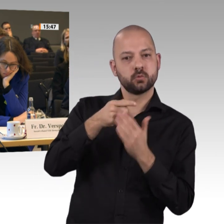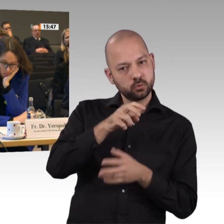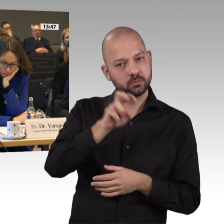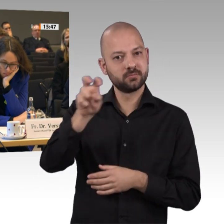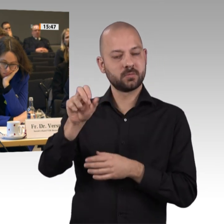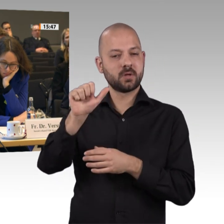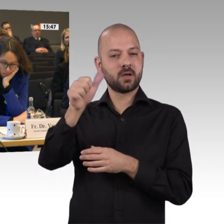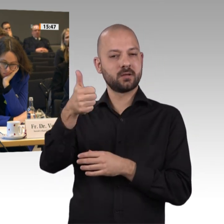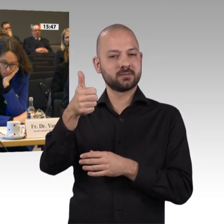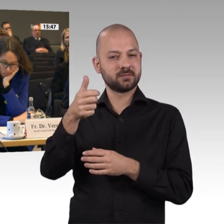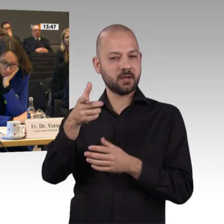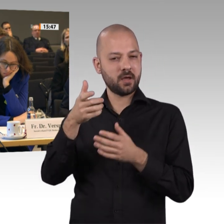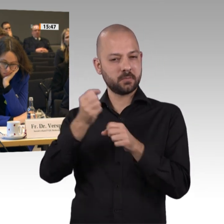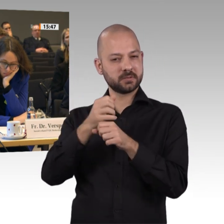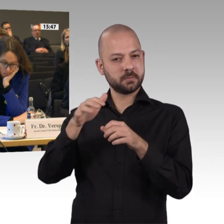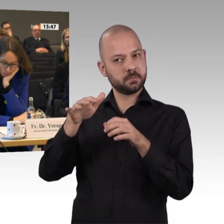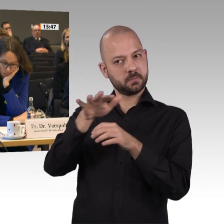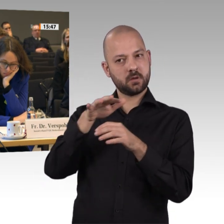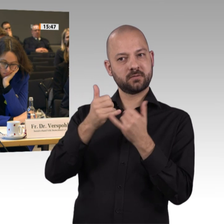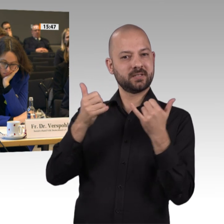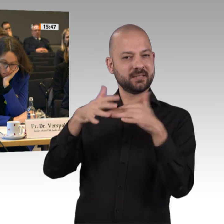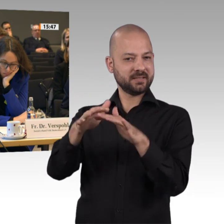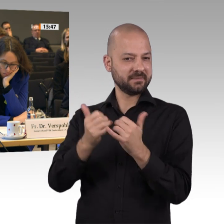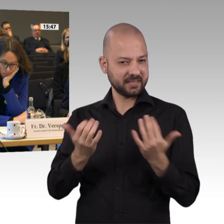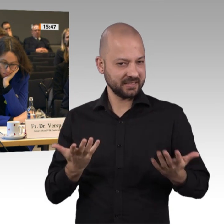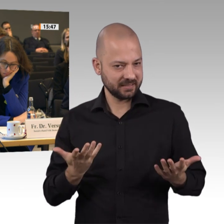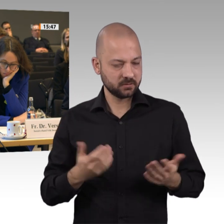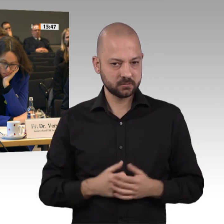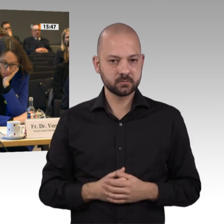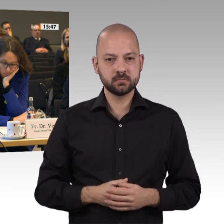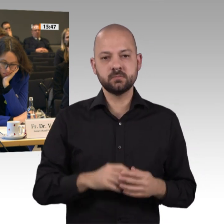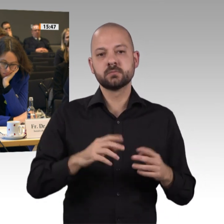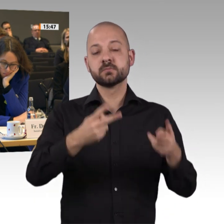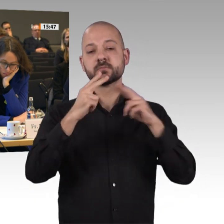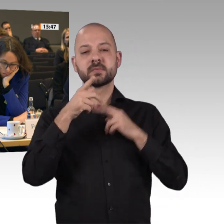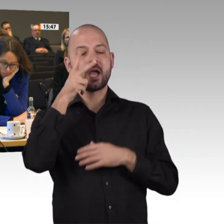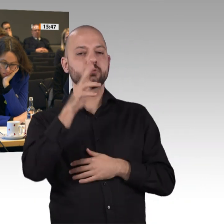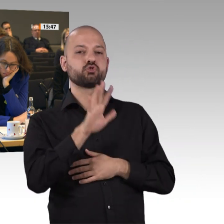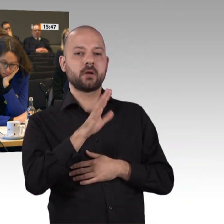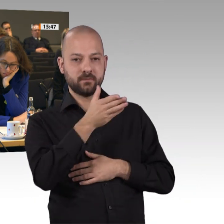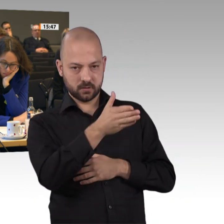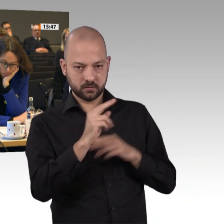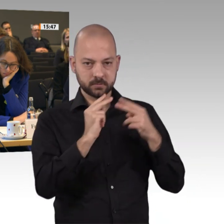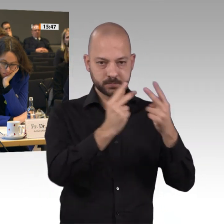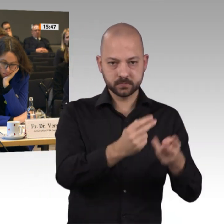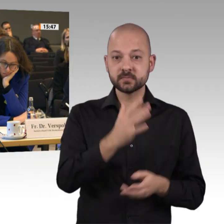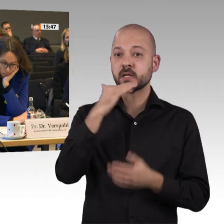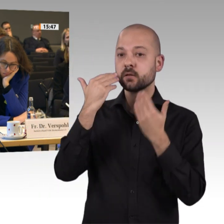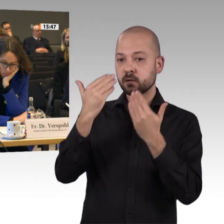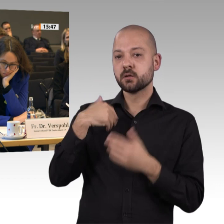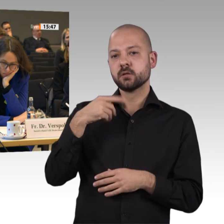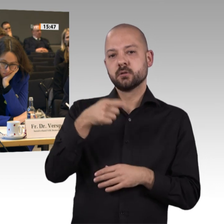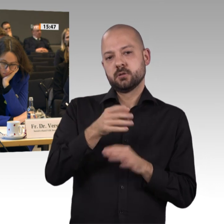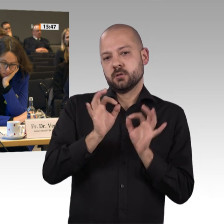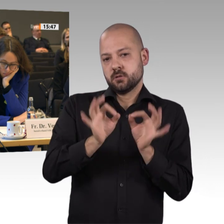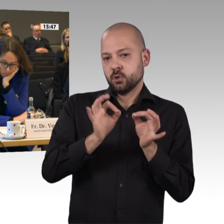des Budgets für Arbeit sinnvoll und deswegen begrüßen wir natürlich ausdrücklich, dass jetzt der Schritt vor der Arbeit, die klassische duale Berufsausbildung, die sogar ein